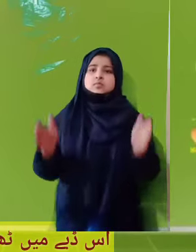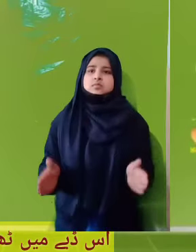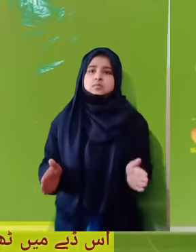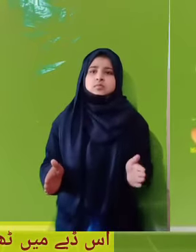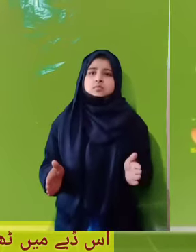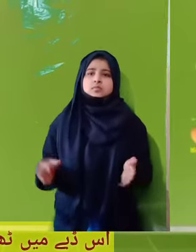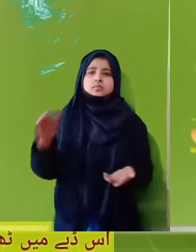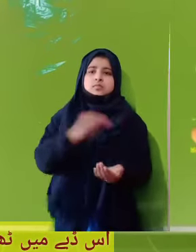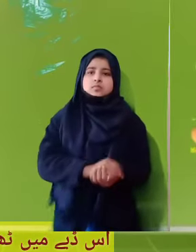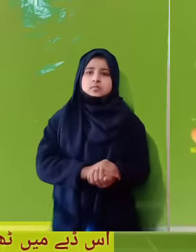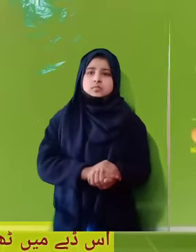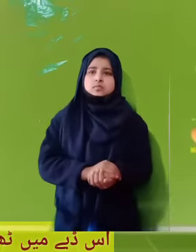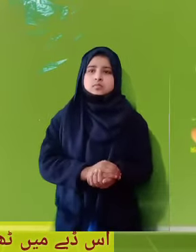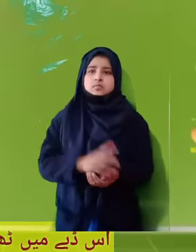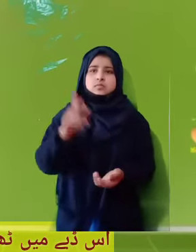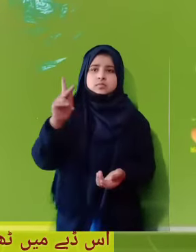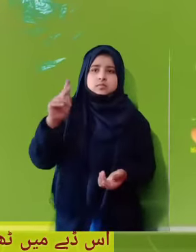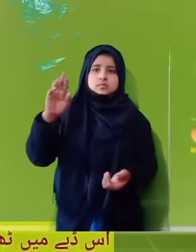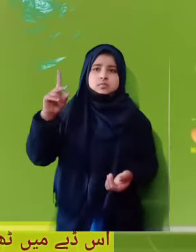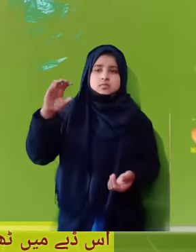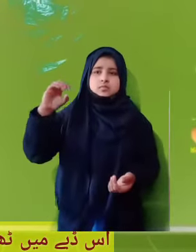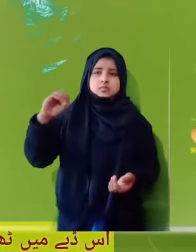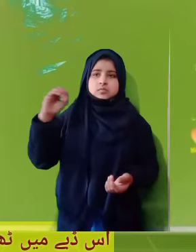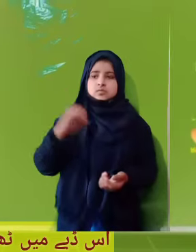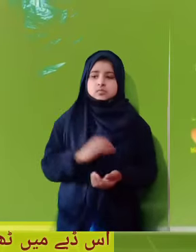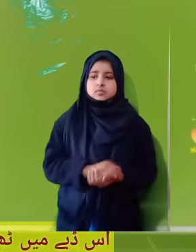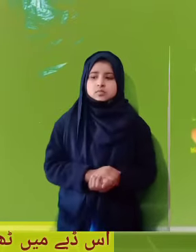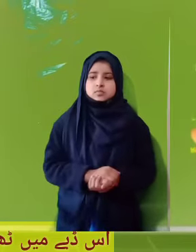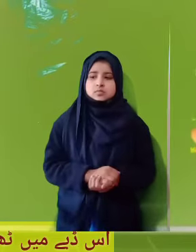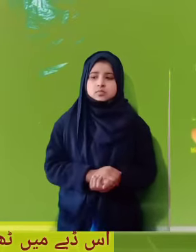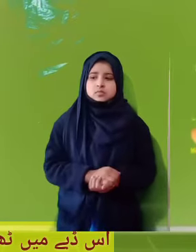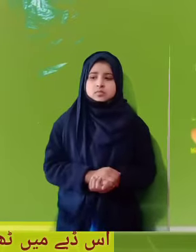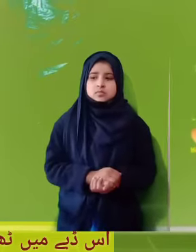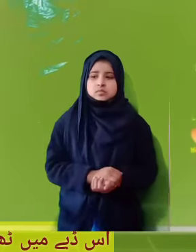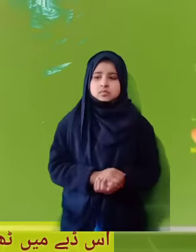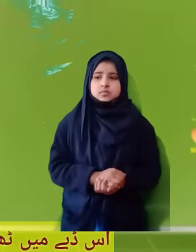चीज़ें जमा करो।